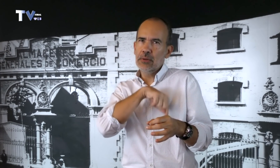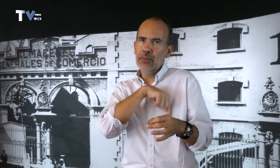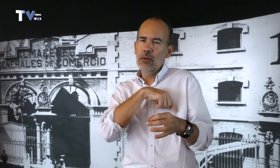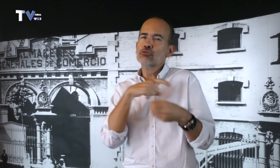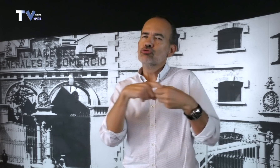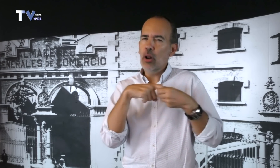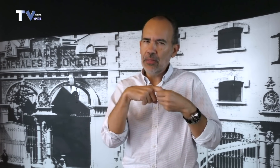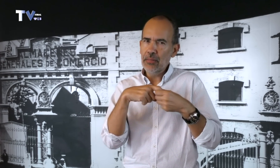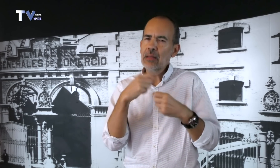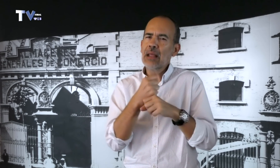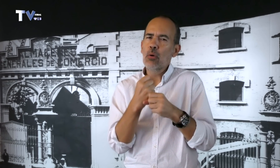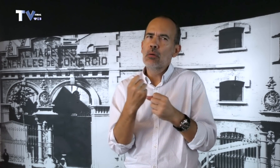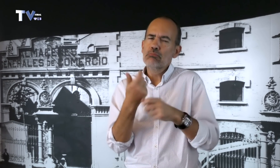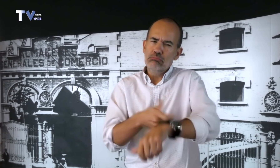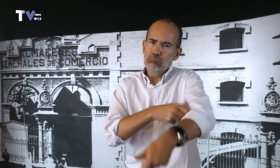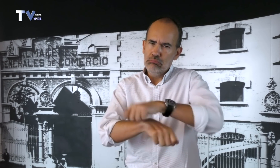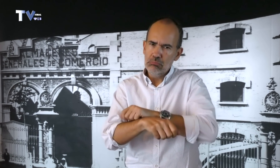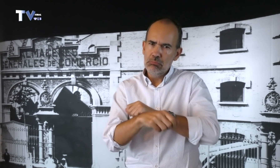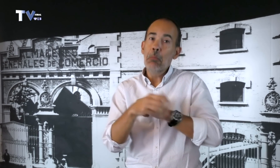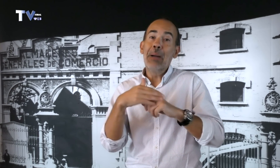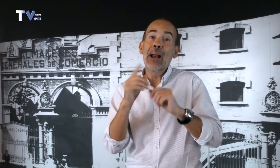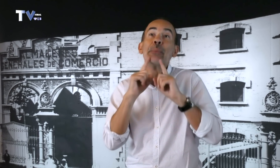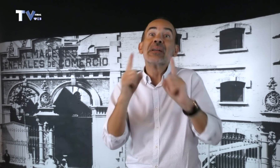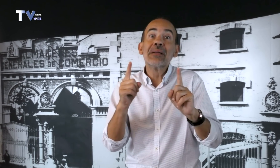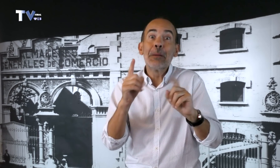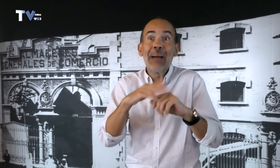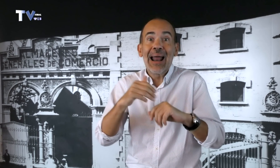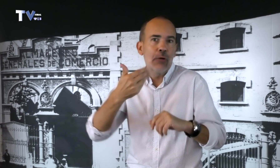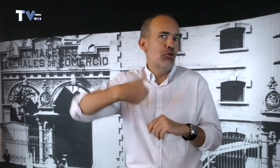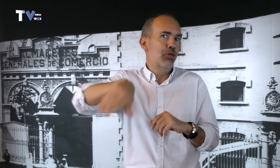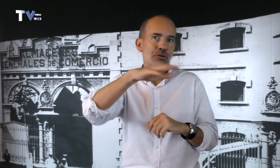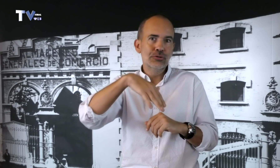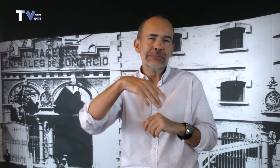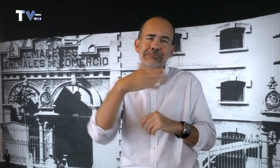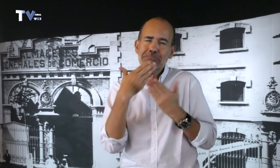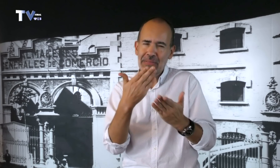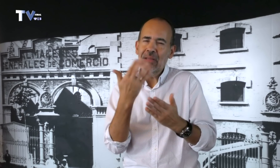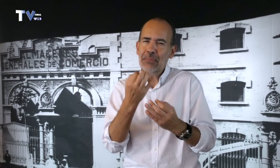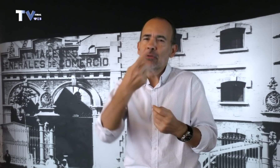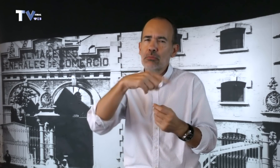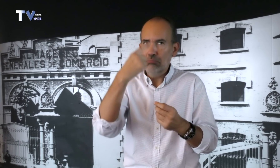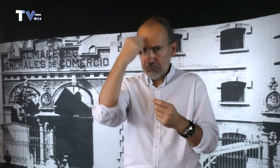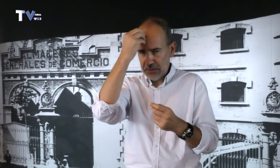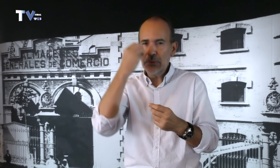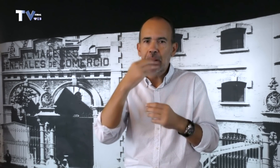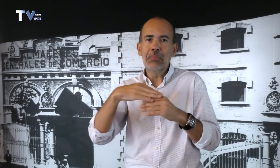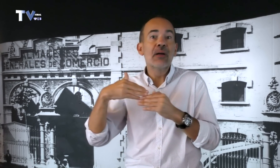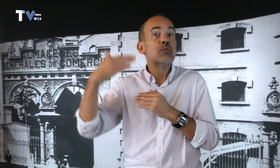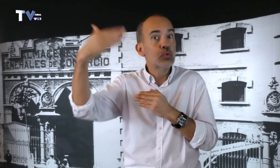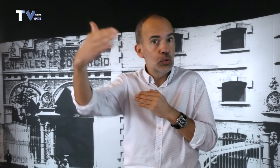tots consciència i solidaritat, a treballar junts per al benefici de tots. I això és el que devem fer, pensar-ho bé per a